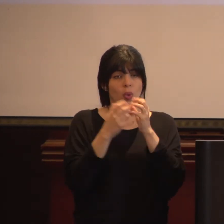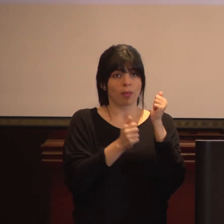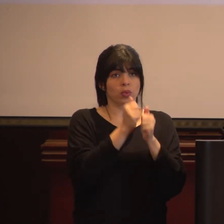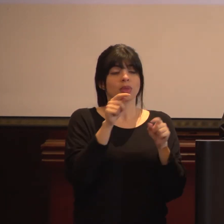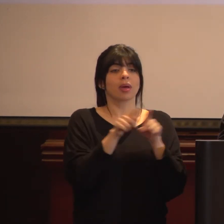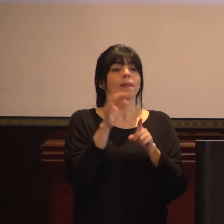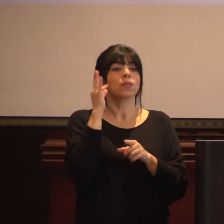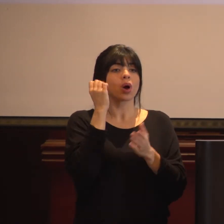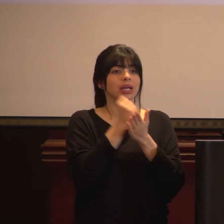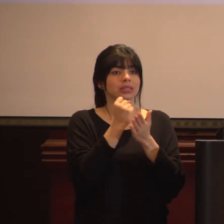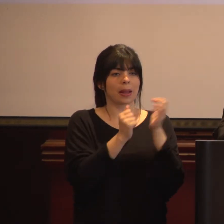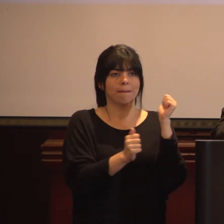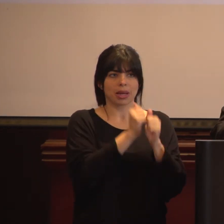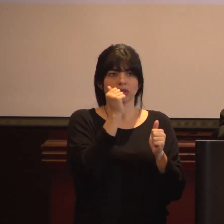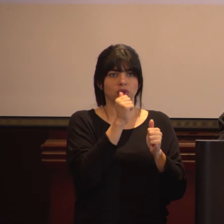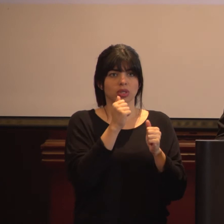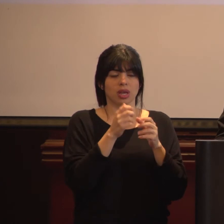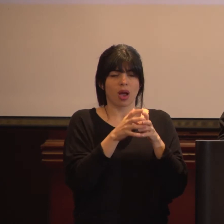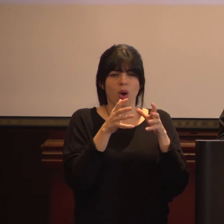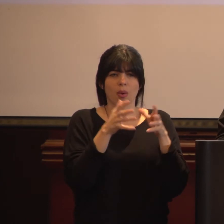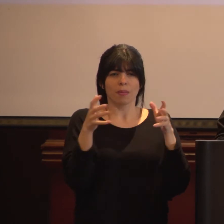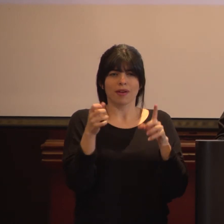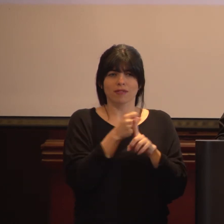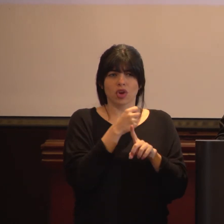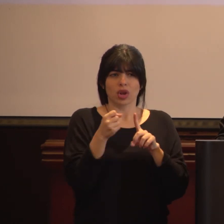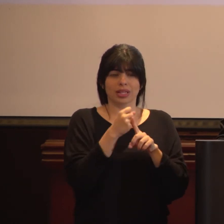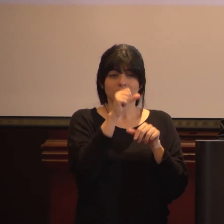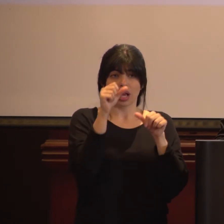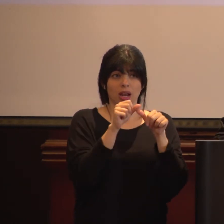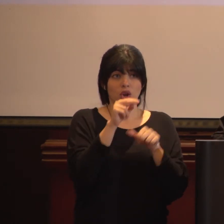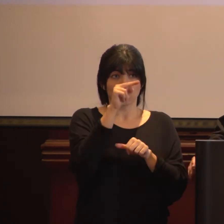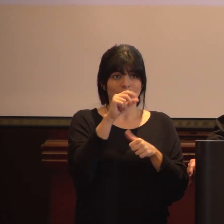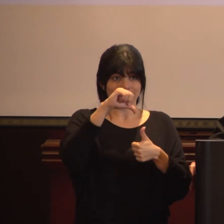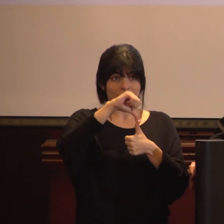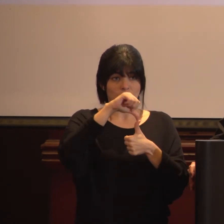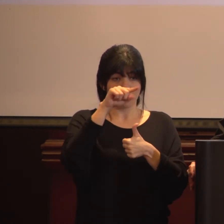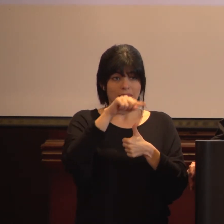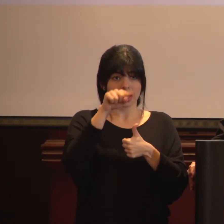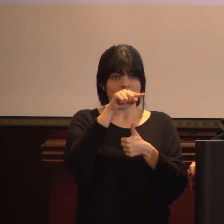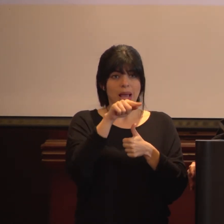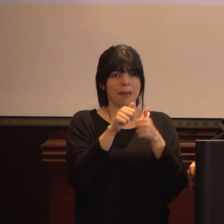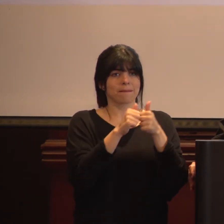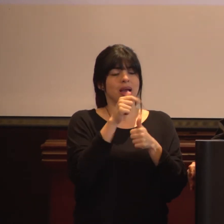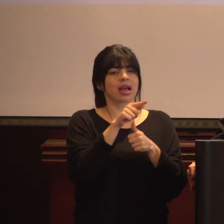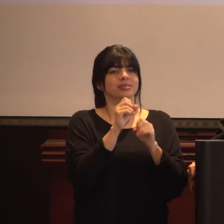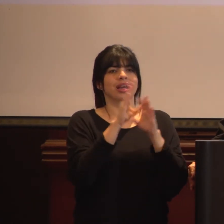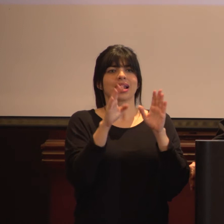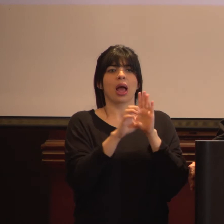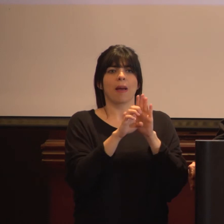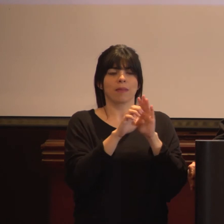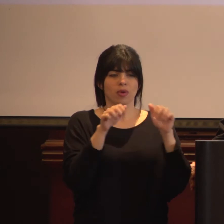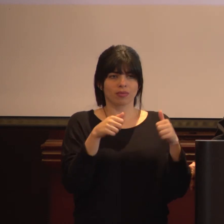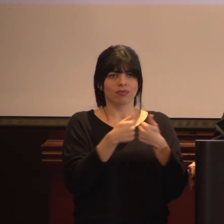de feminicidios la creciente violencia que vive el Triángulo norte de Centroamérica es un vivo reflejo de los retos de protección que